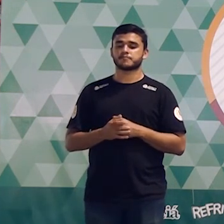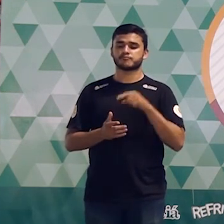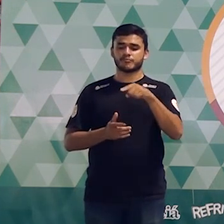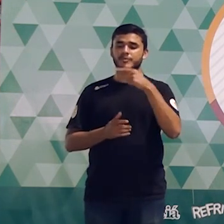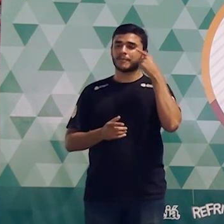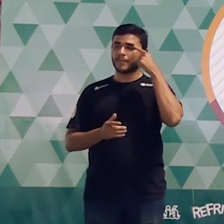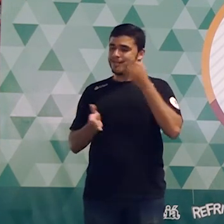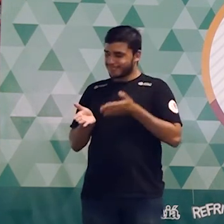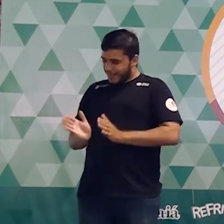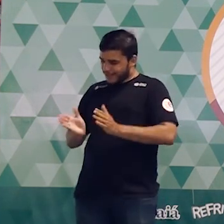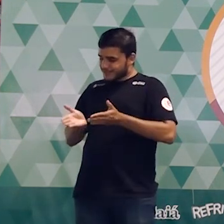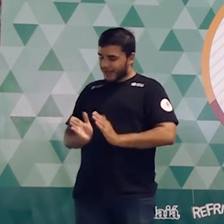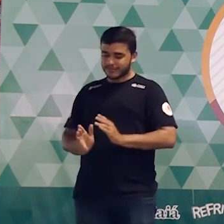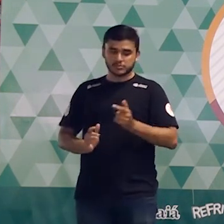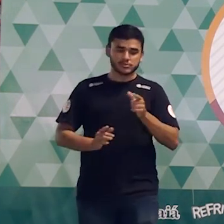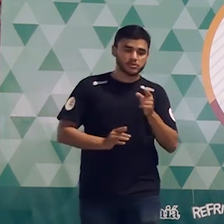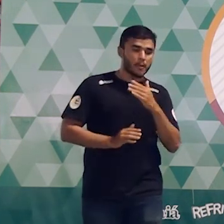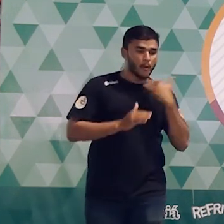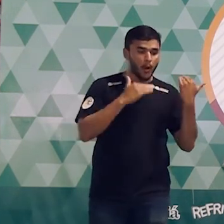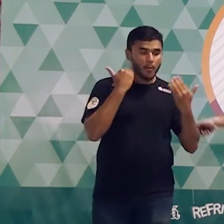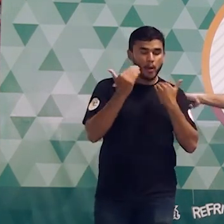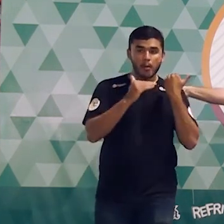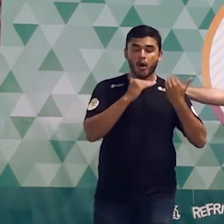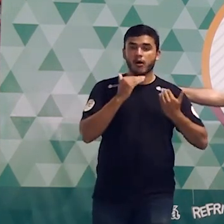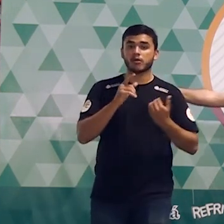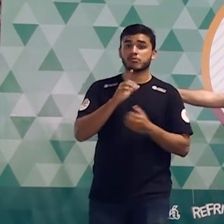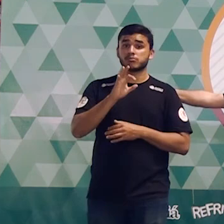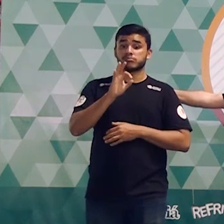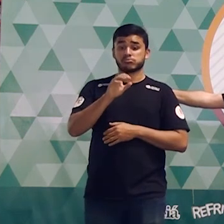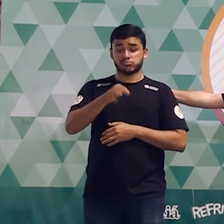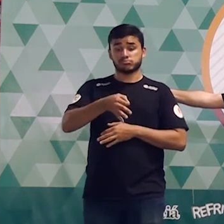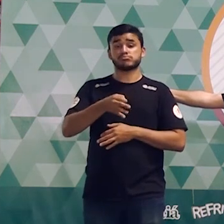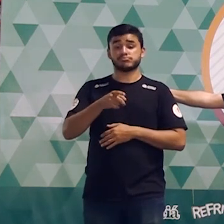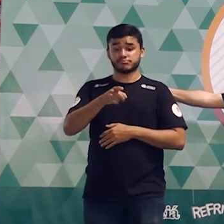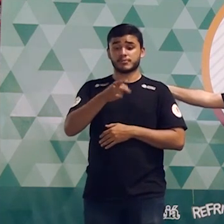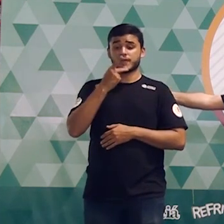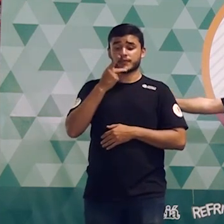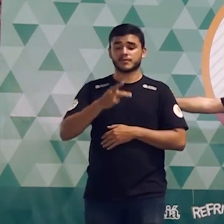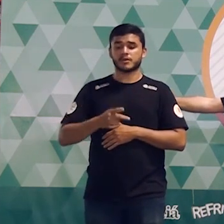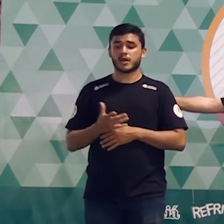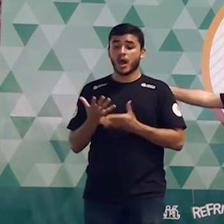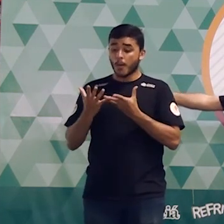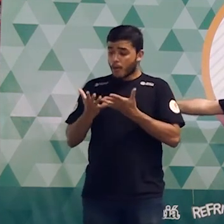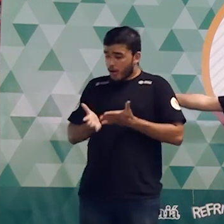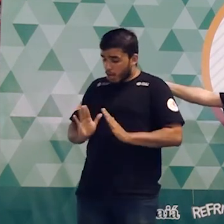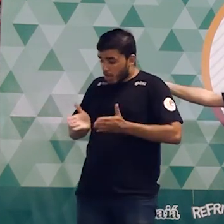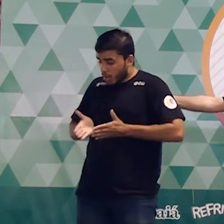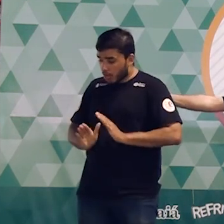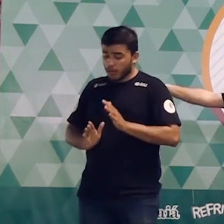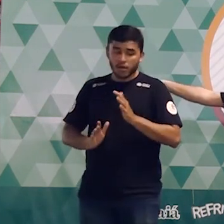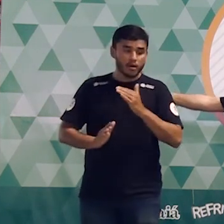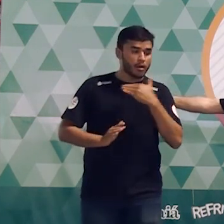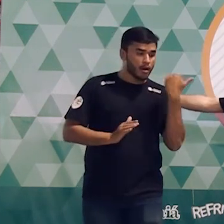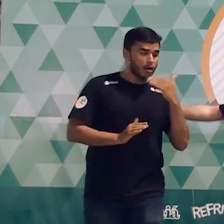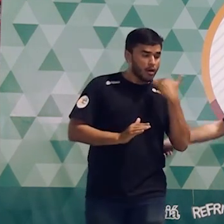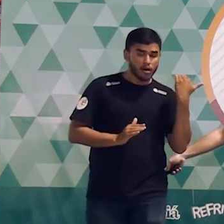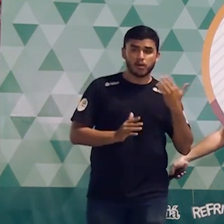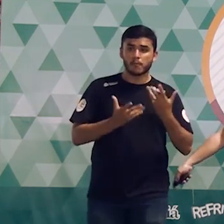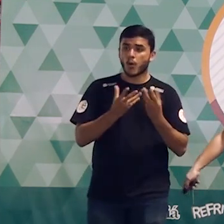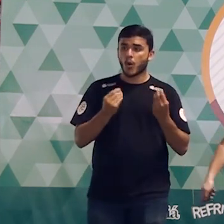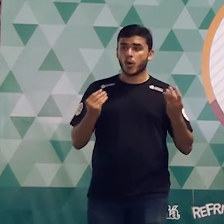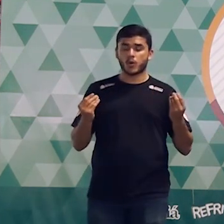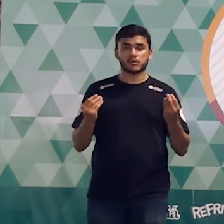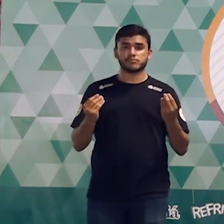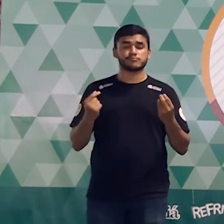grande problema desse primeiro período da história da humanidade? Era aquilo. Nascia muita gente, morria muita gente. Nascia muita gente, morria muita